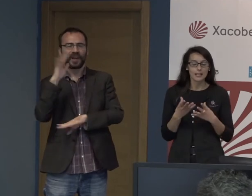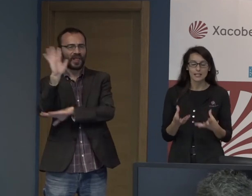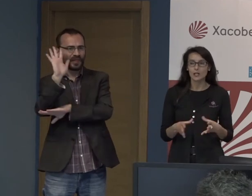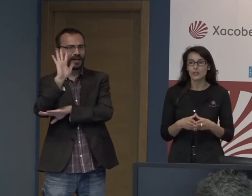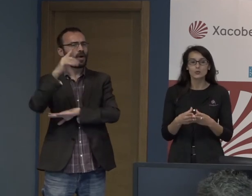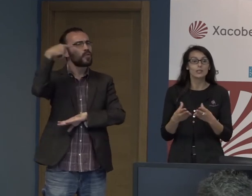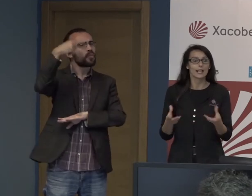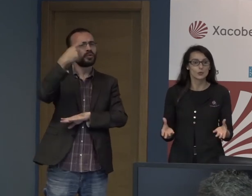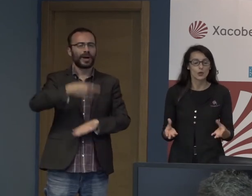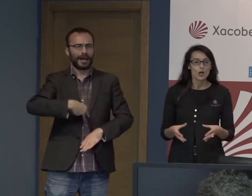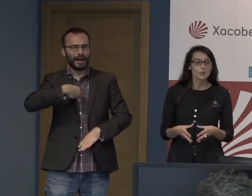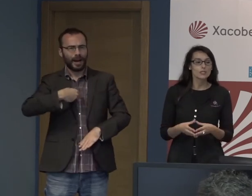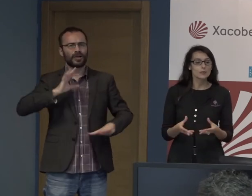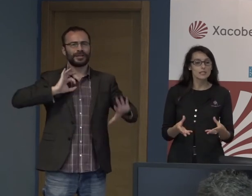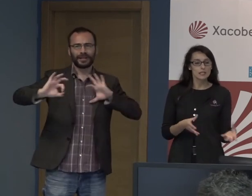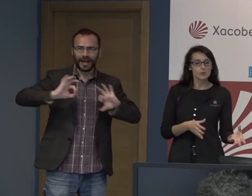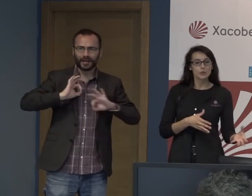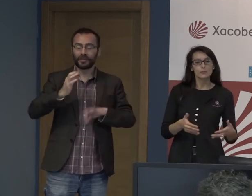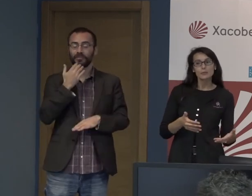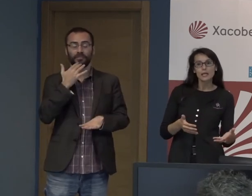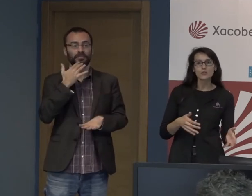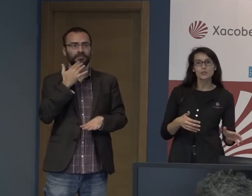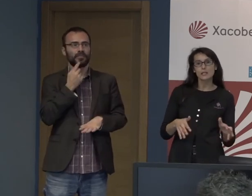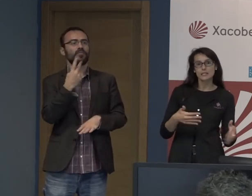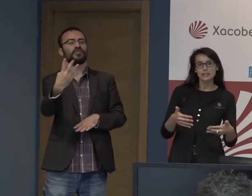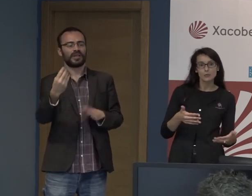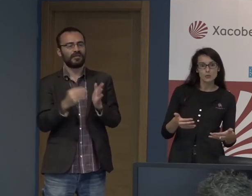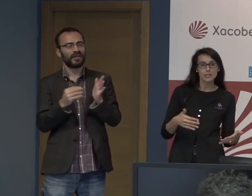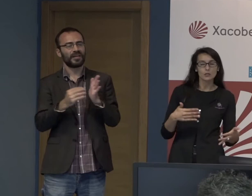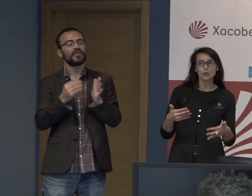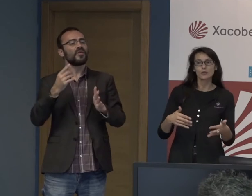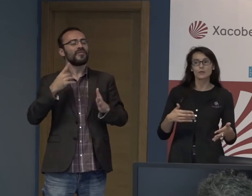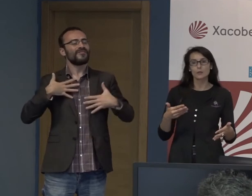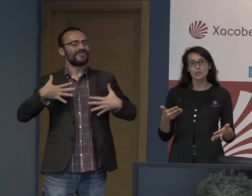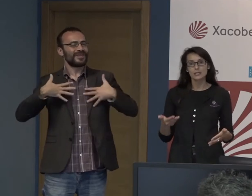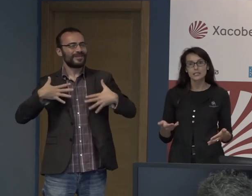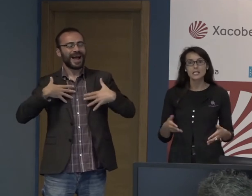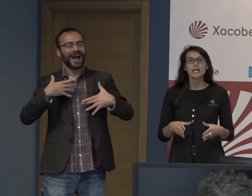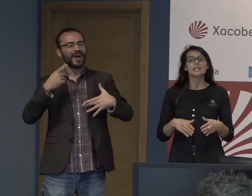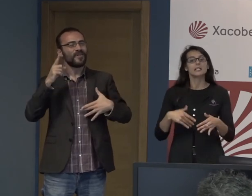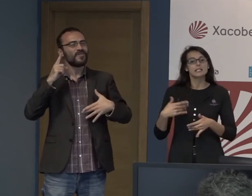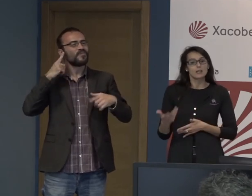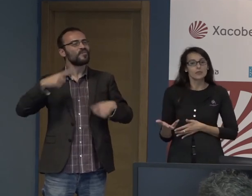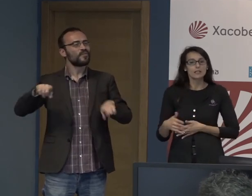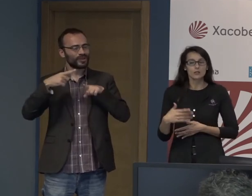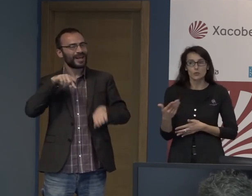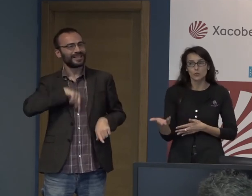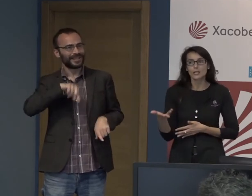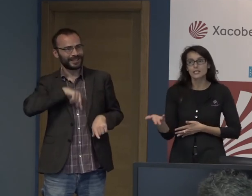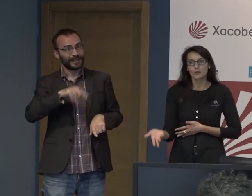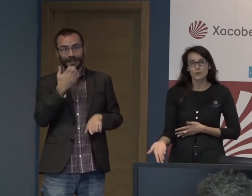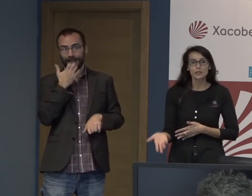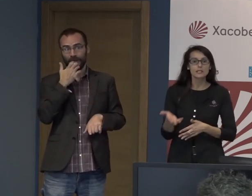en general, lo que es un teatro. Muchas veces decimos, bueno, vibra y entonces lo siente la música, ¿no? Como decíamos antes, Serafín